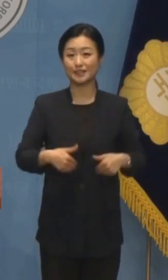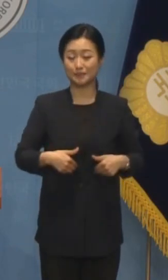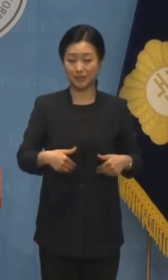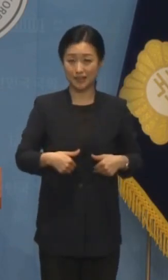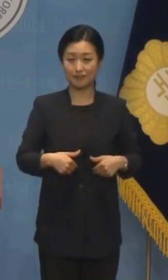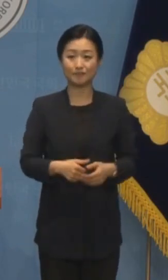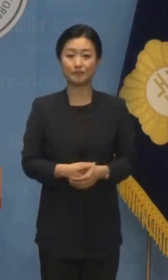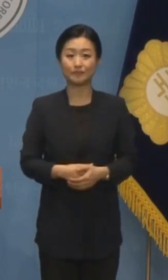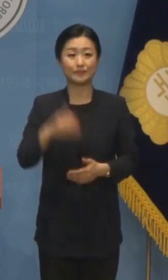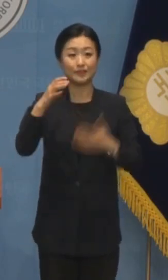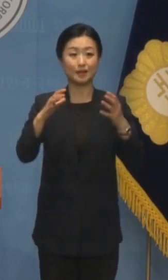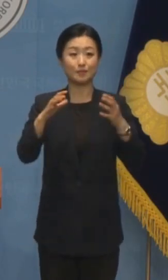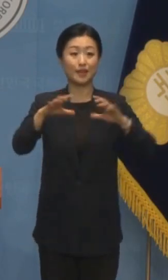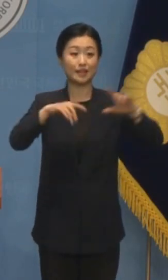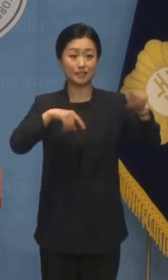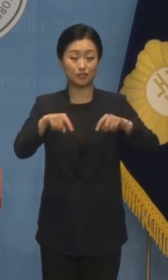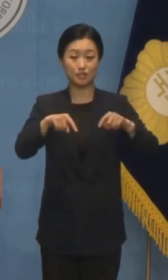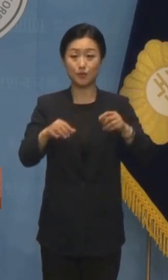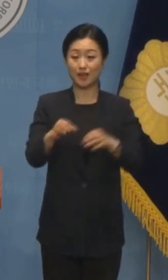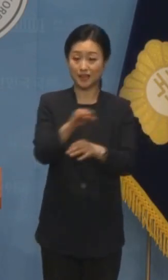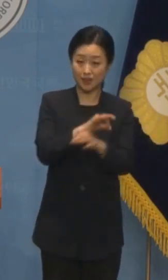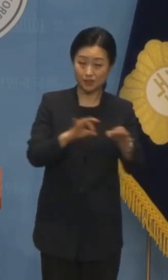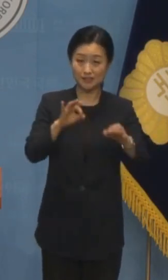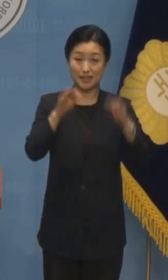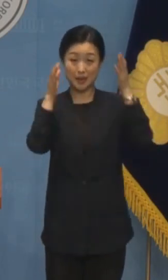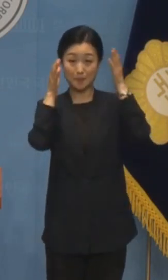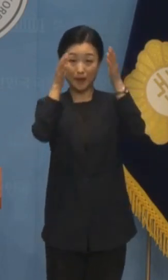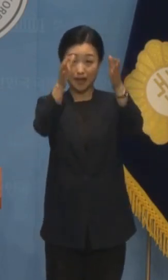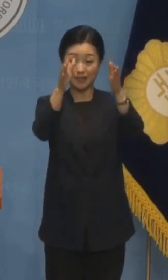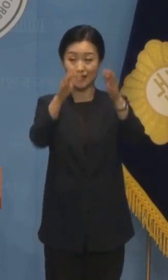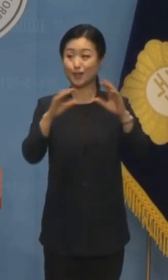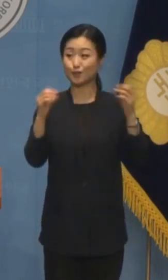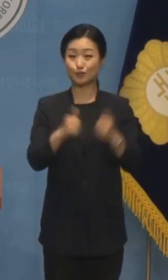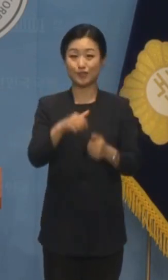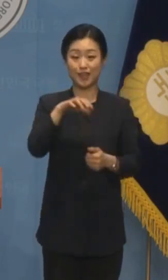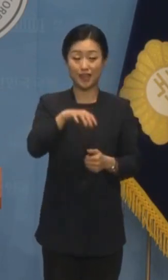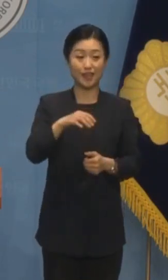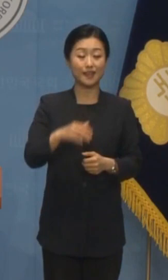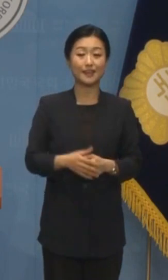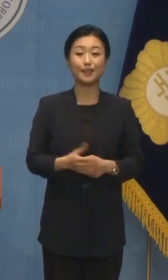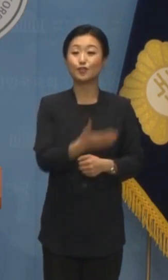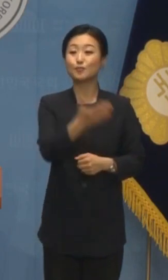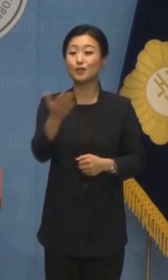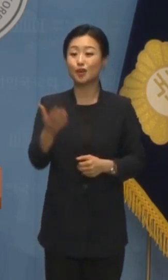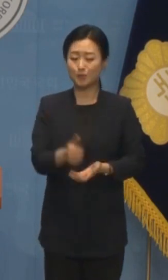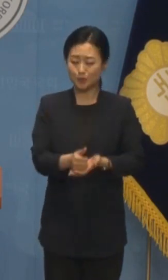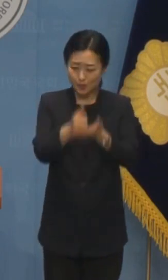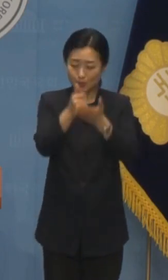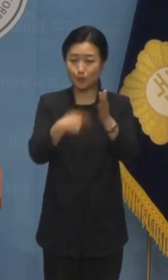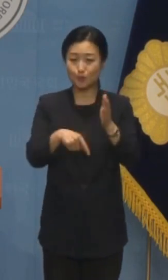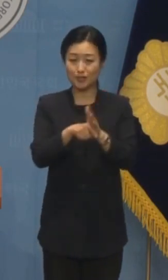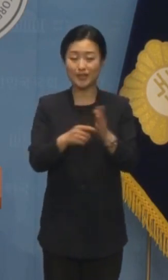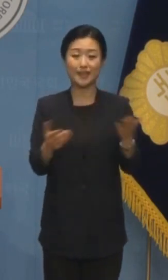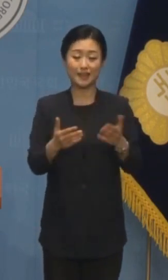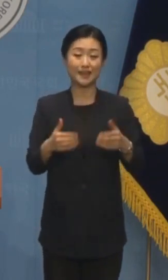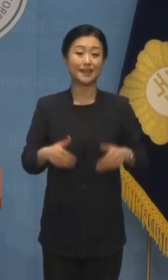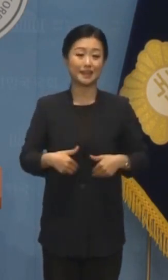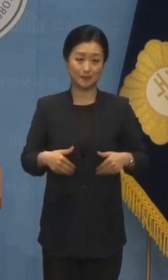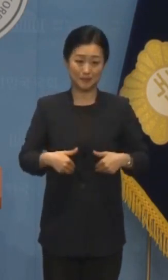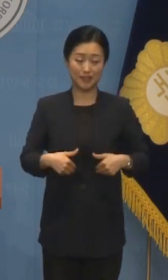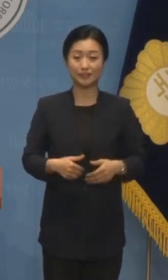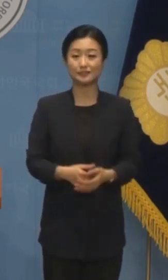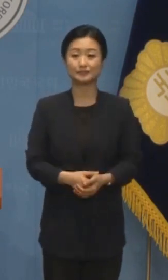있습니다. 대한민국 정치와 경제의 방향을 결정하는 이곳 국회는 대한민국 국민들의 존엄을 위해 복무해야 할 의무가